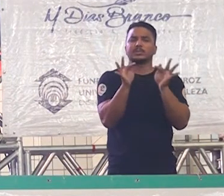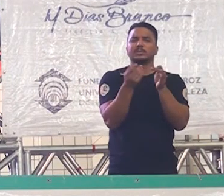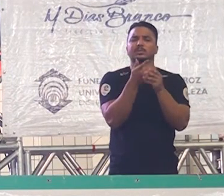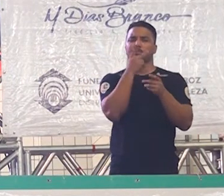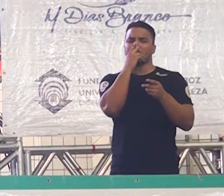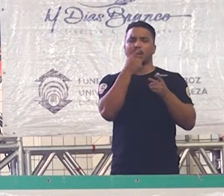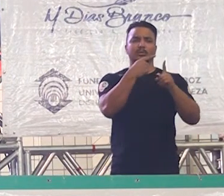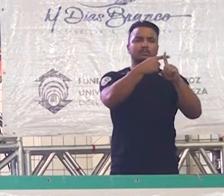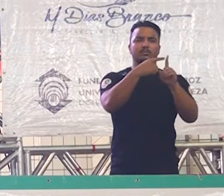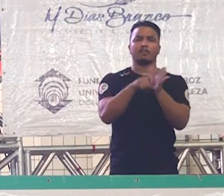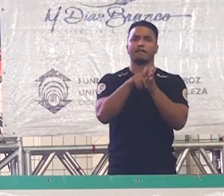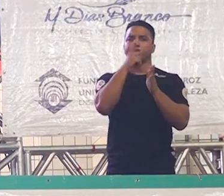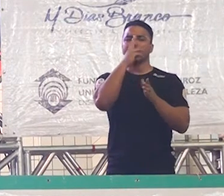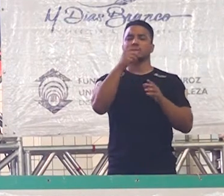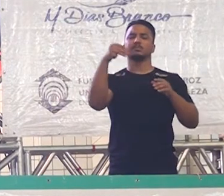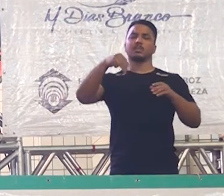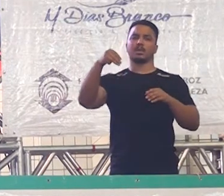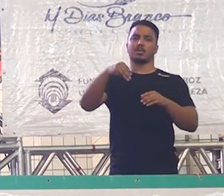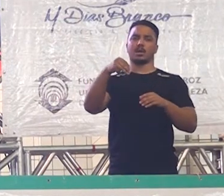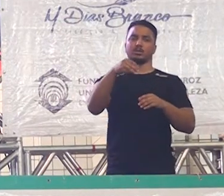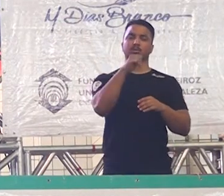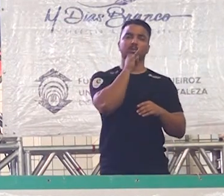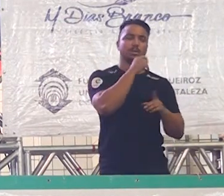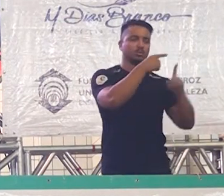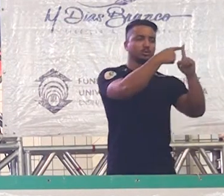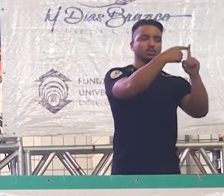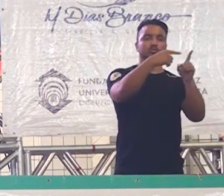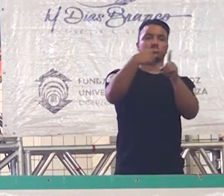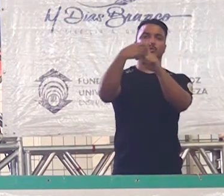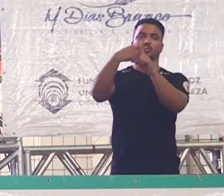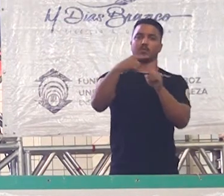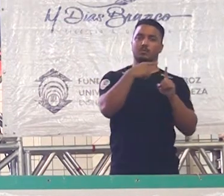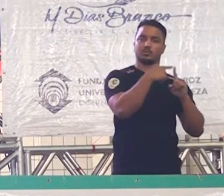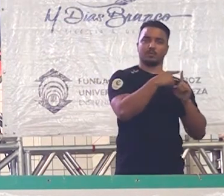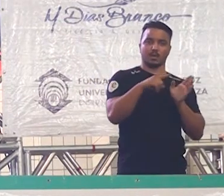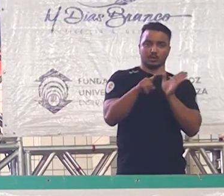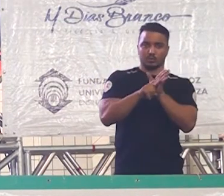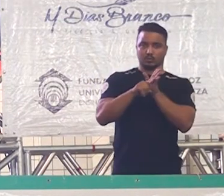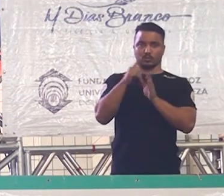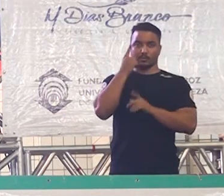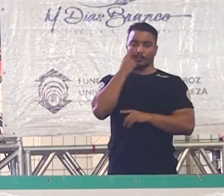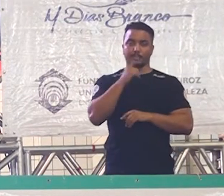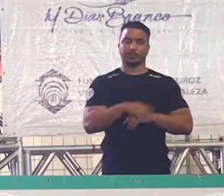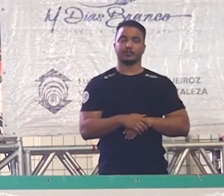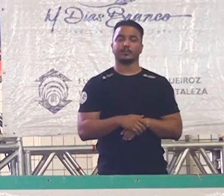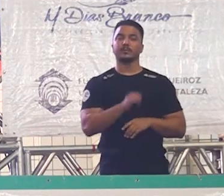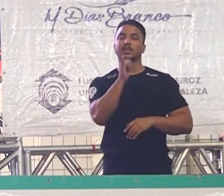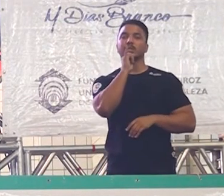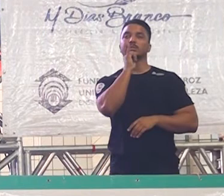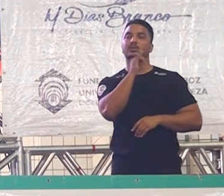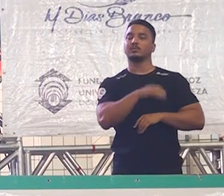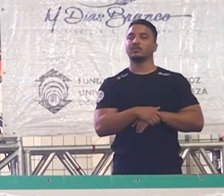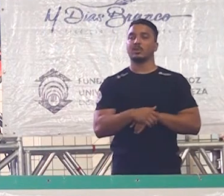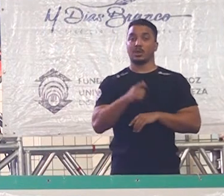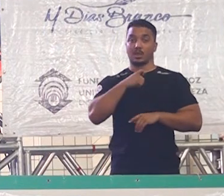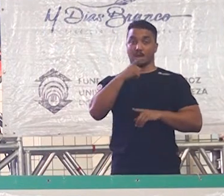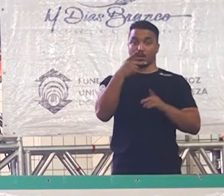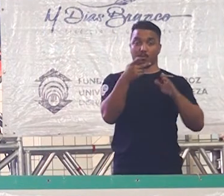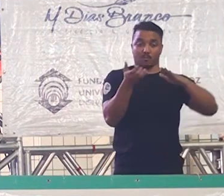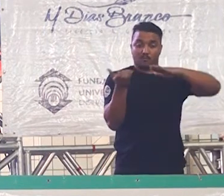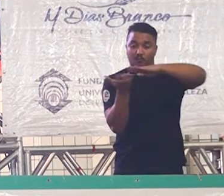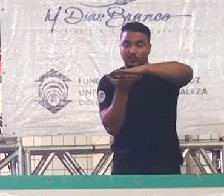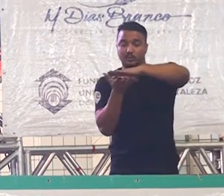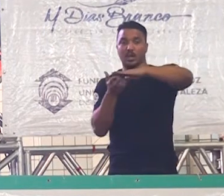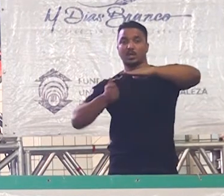de sinais semelhante à matemática. Qual é a ideia que eu gosto de trabalhar? Vamos lá. Se eu tiver velocidade e